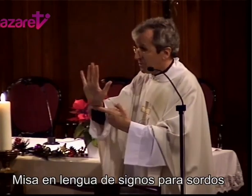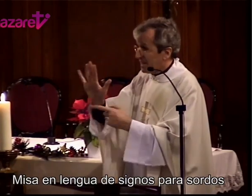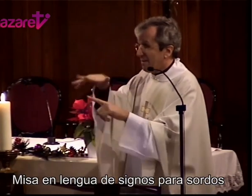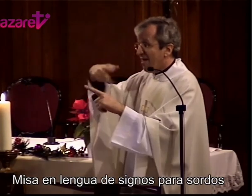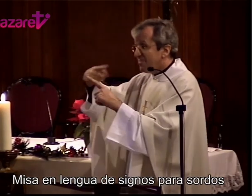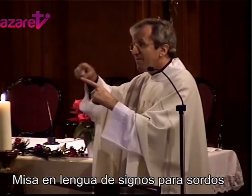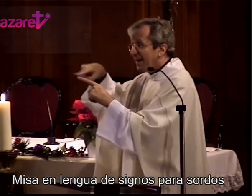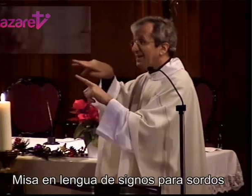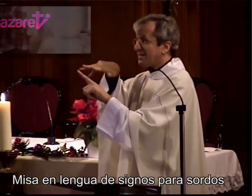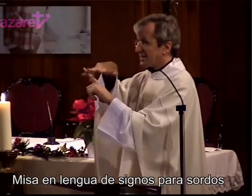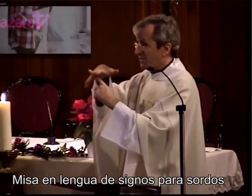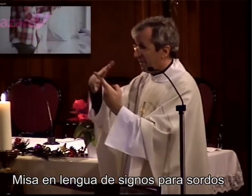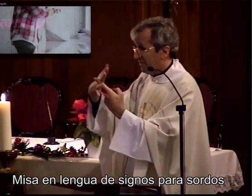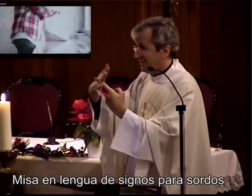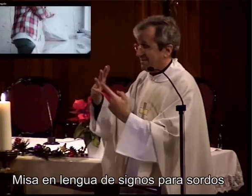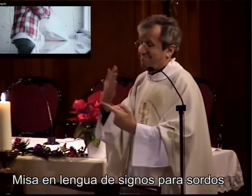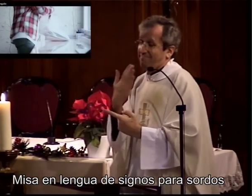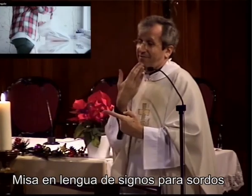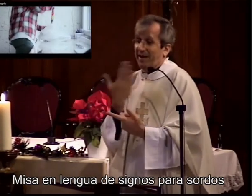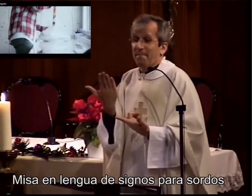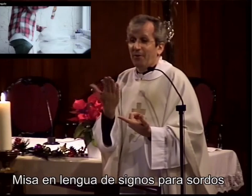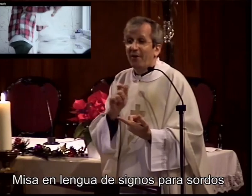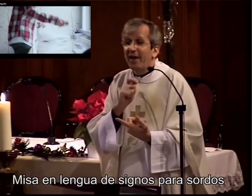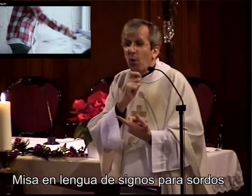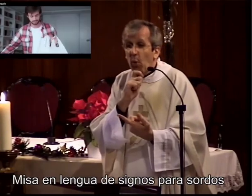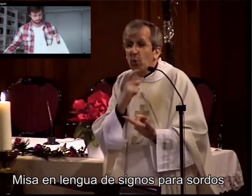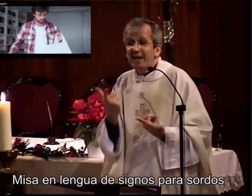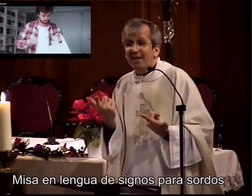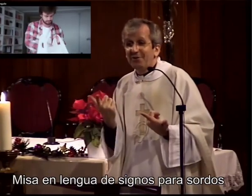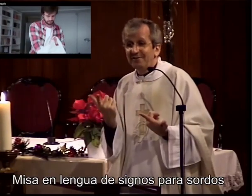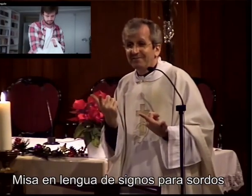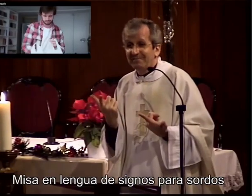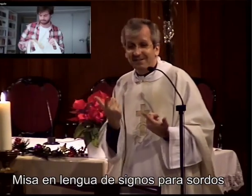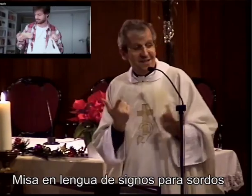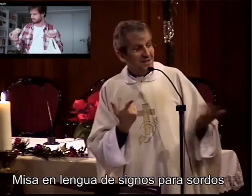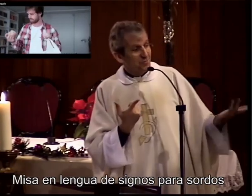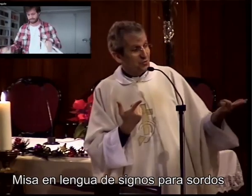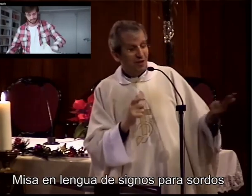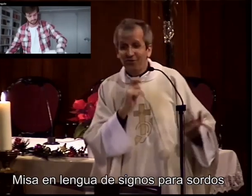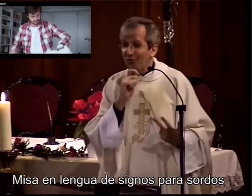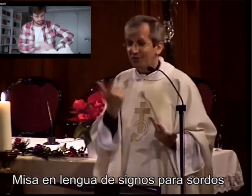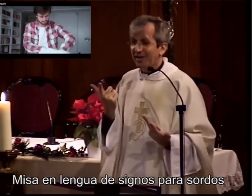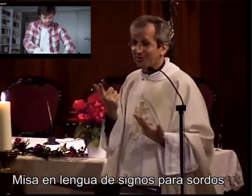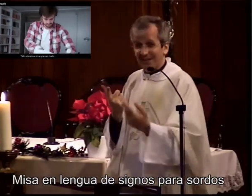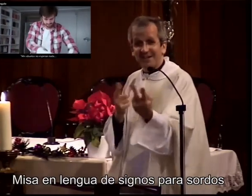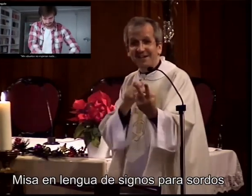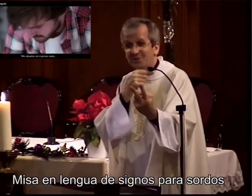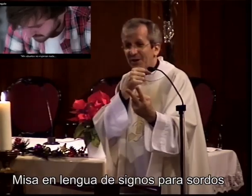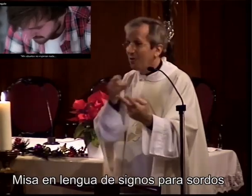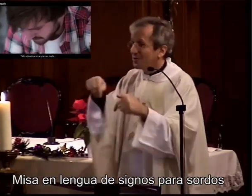mostraba diferentes situaciones, por ejemplo, un nieto, y aquí tenemos dos nietos que tienen a sus abuelos